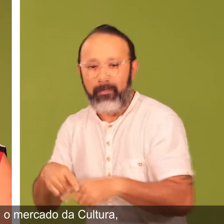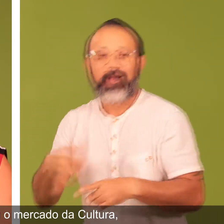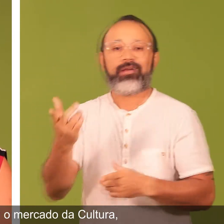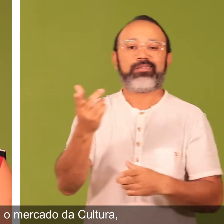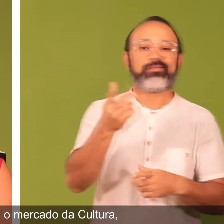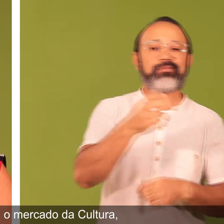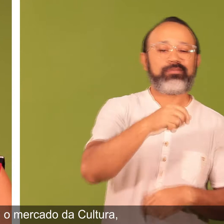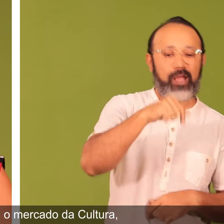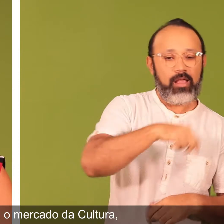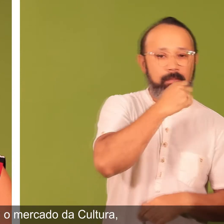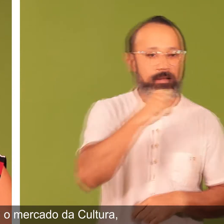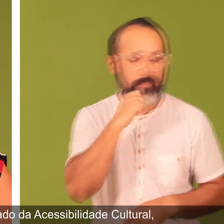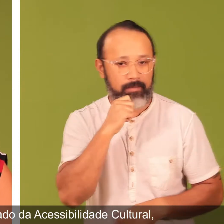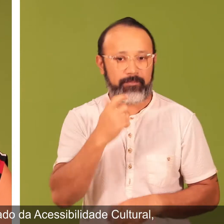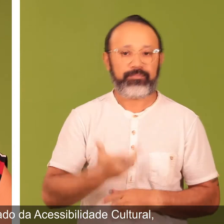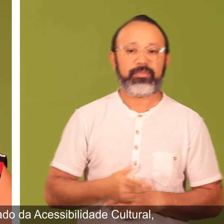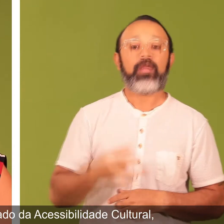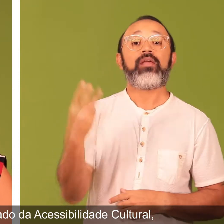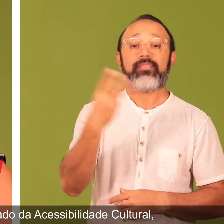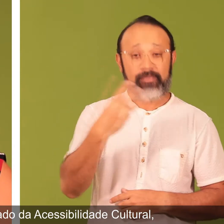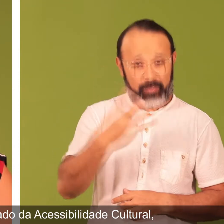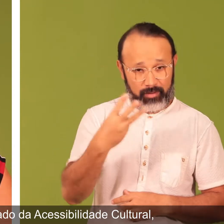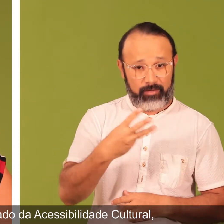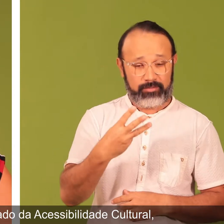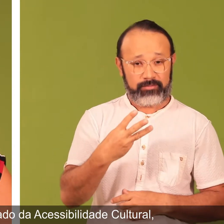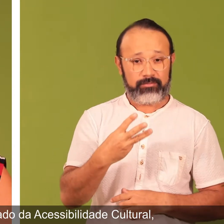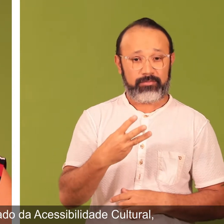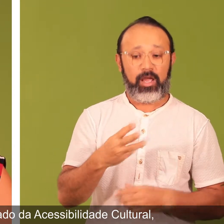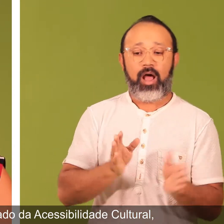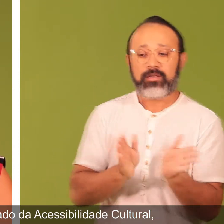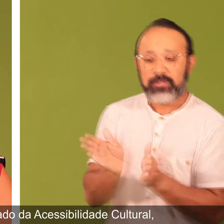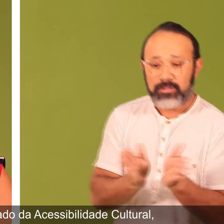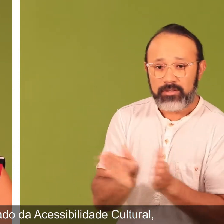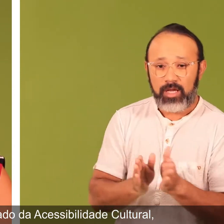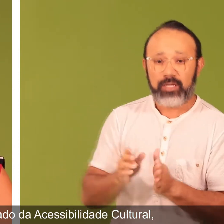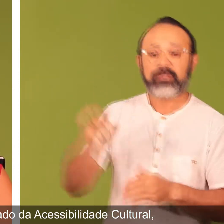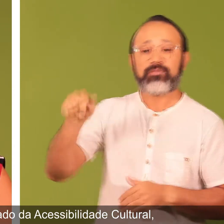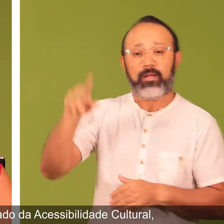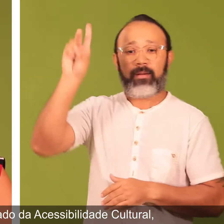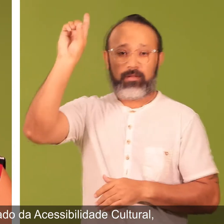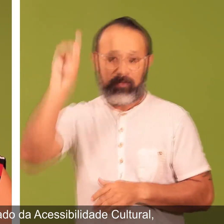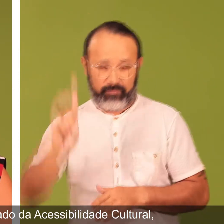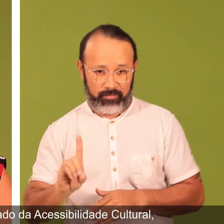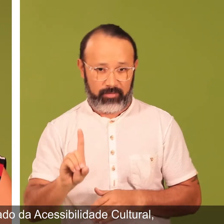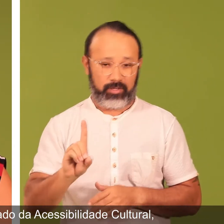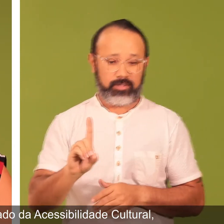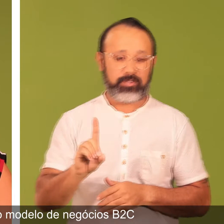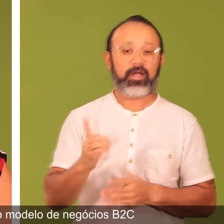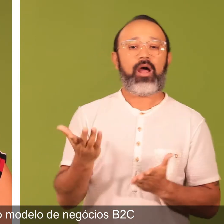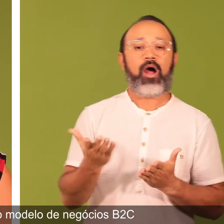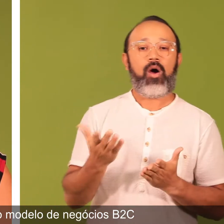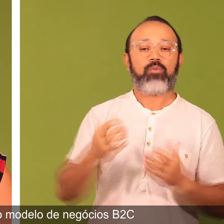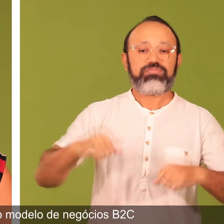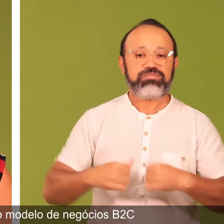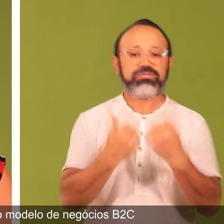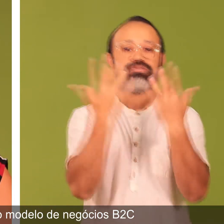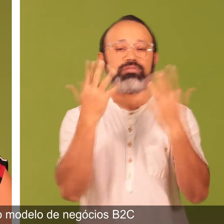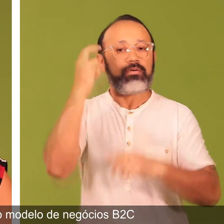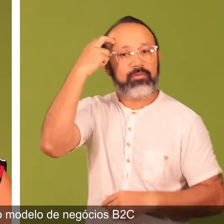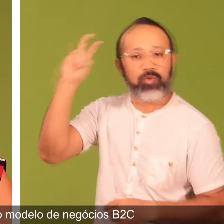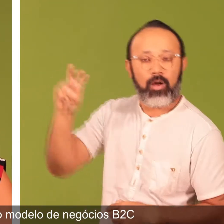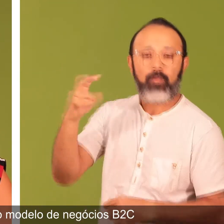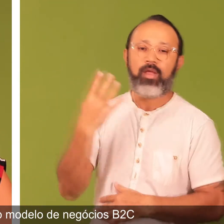dialogando com o mercado da cultura ou no pé abre o mercado da sensibilidade cultural se